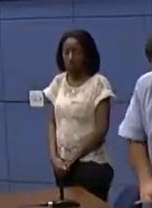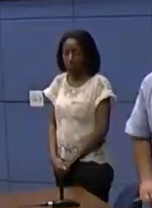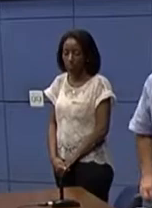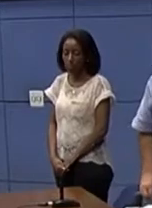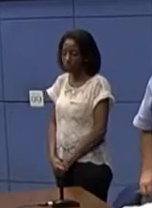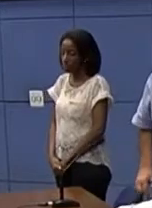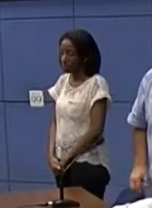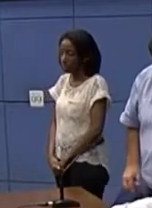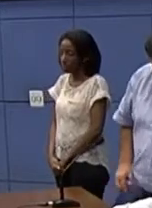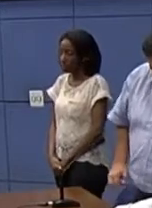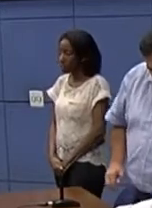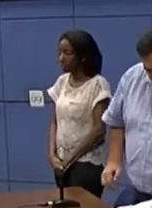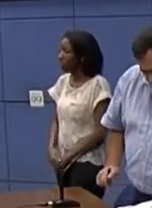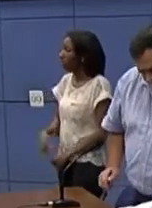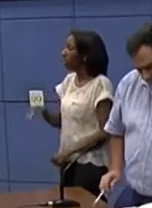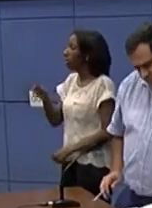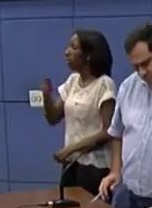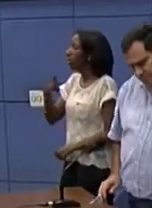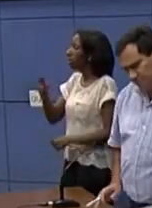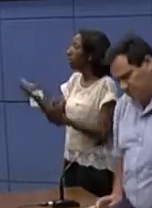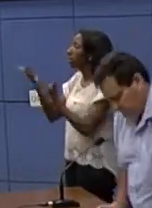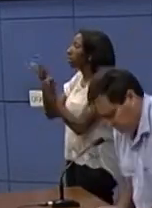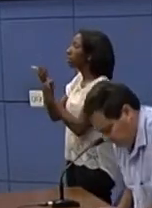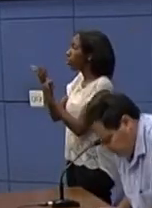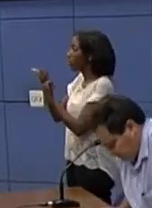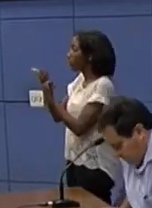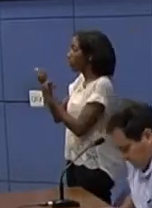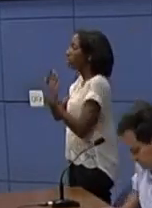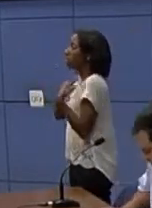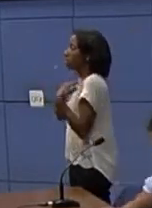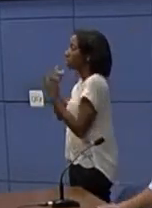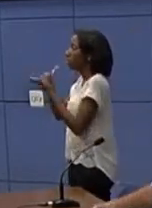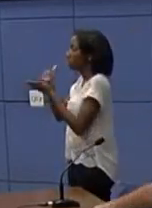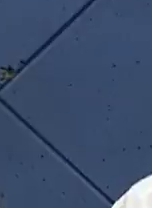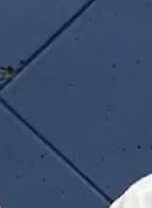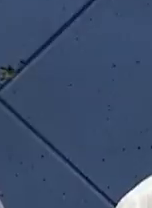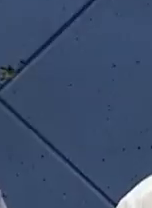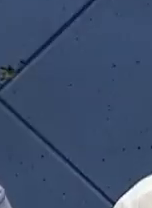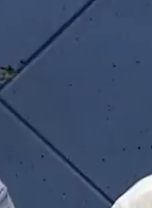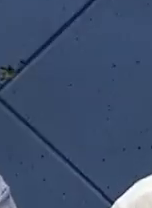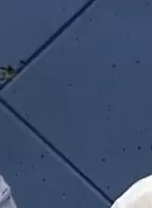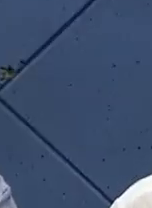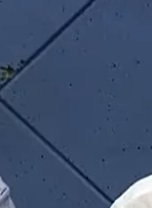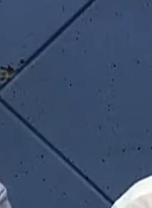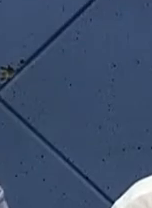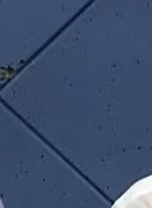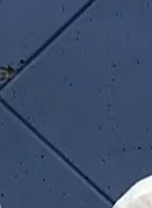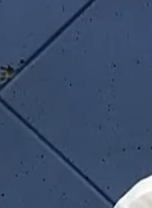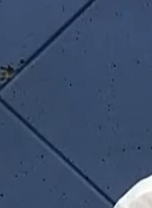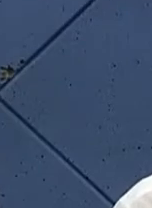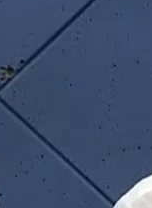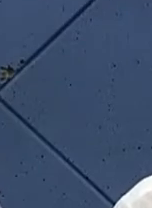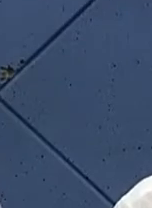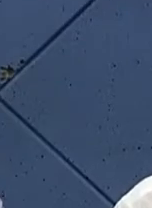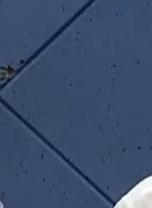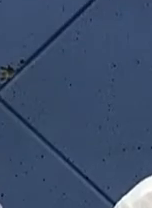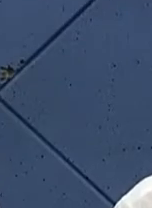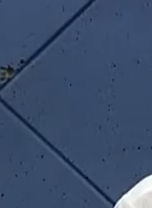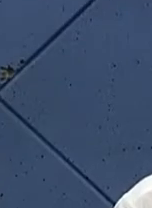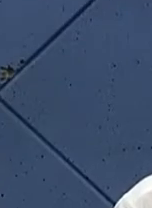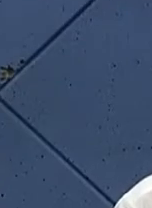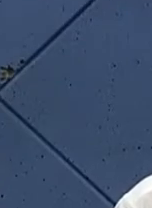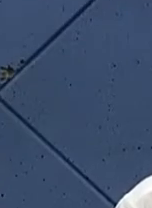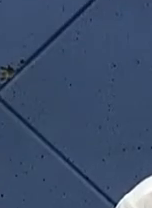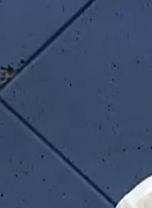E como fomos aqui provocados a chamar essa discussão pela Associação dos